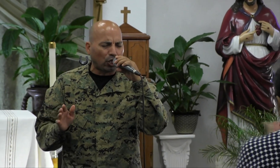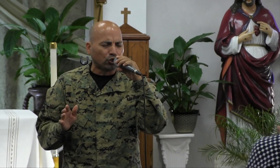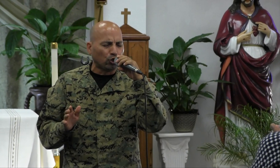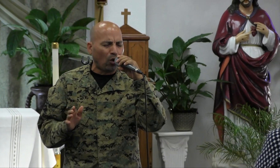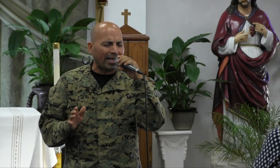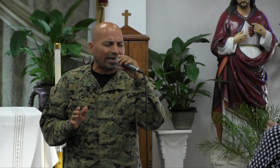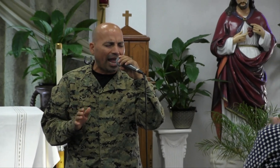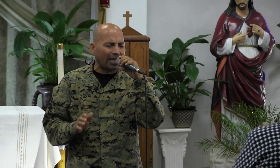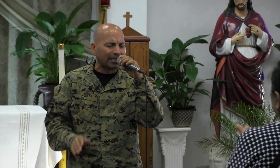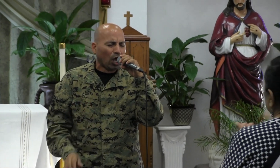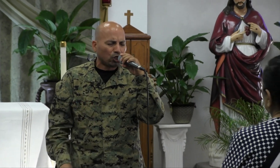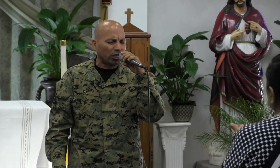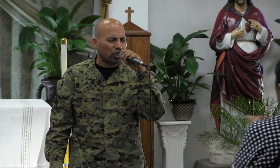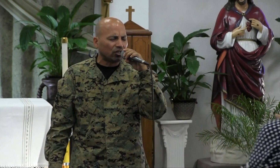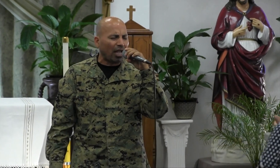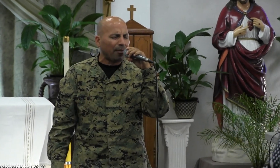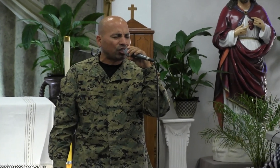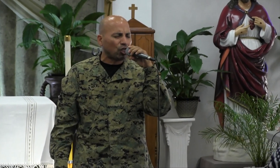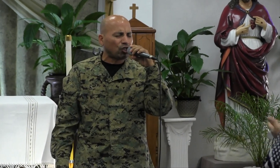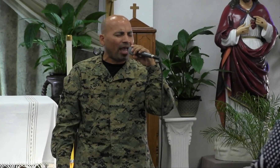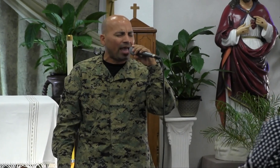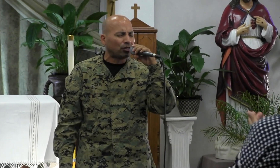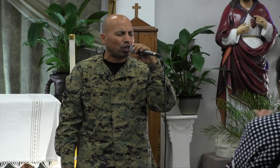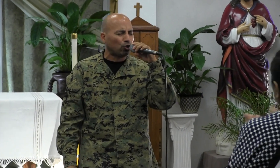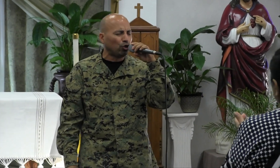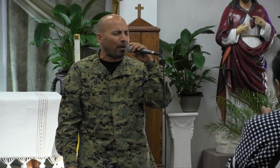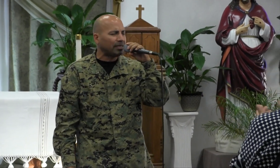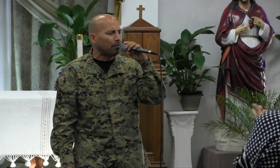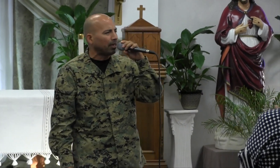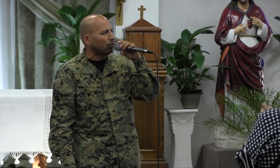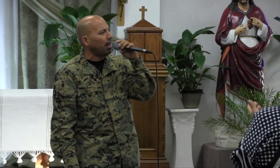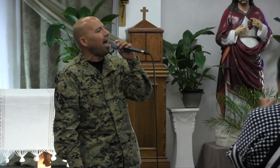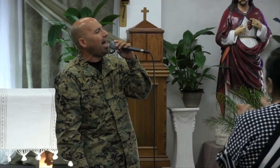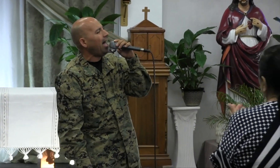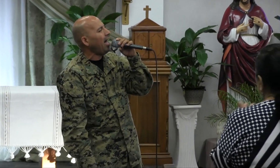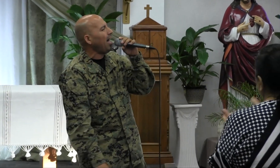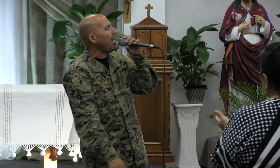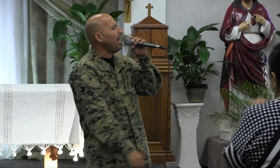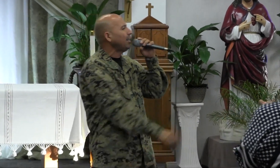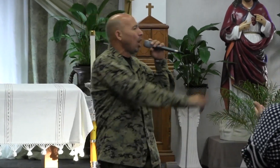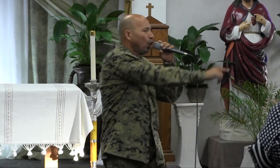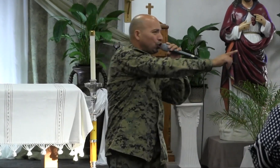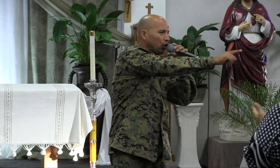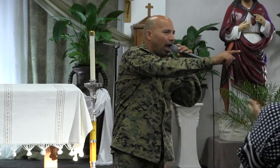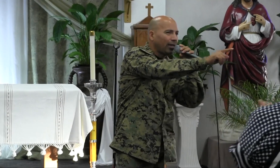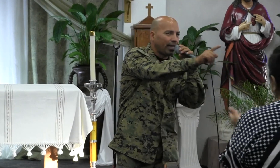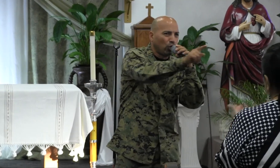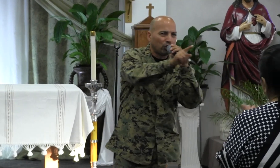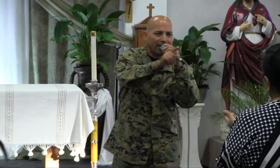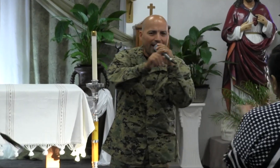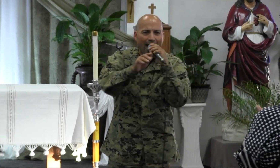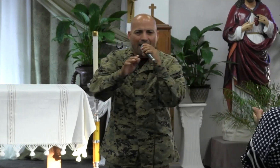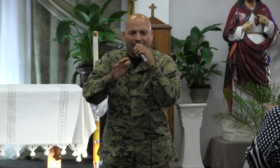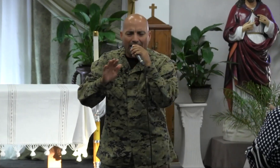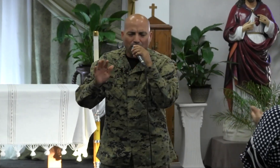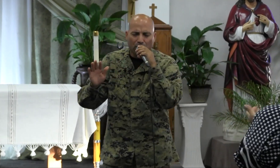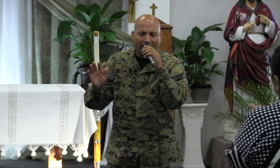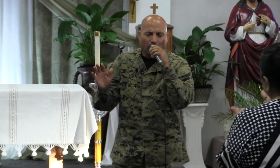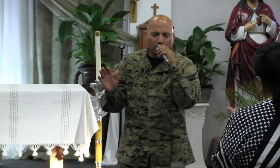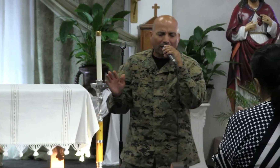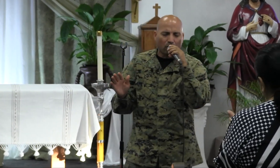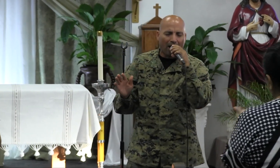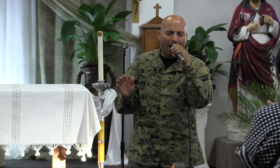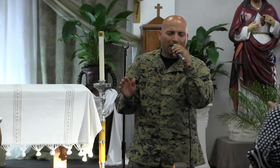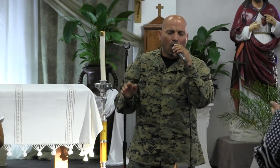niegas, perdón tú no hallarás. 70 veces 7 tú debes de perdonar. Si alguien no te quiere y